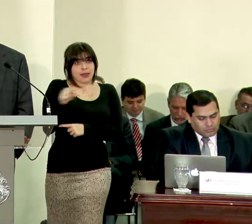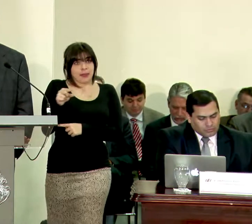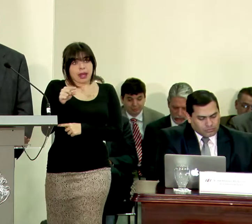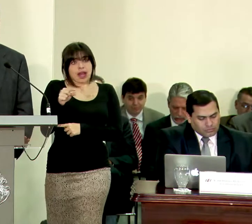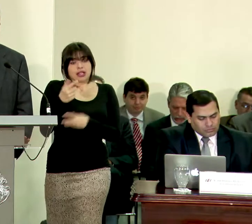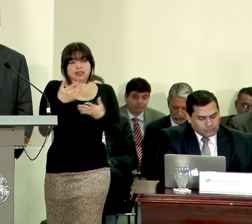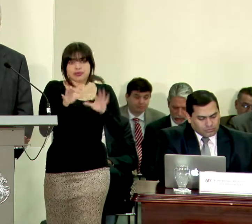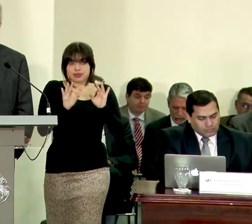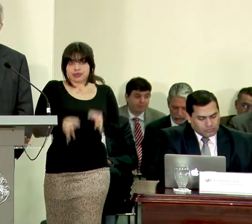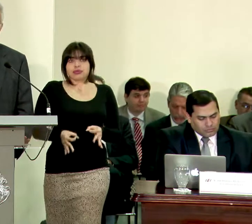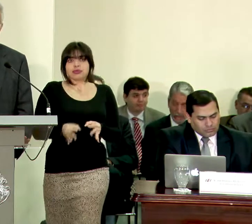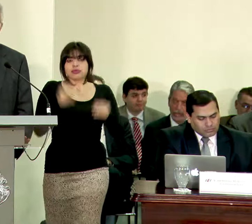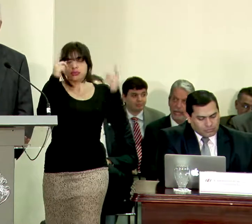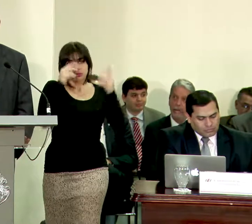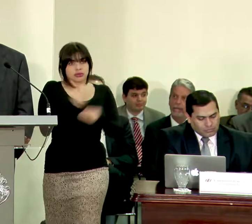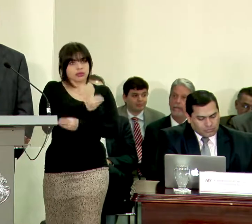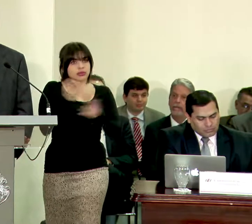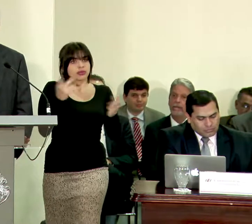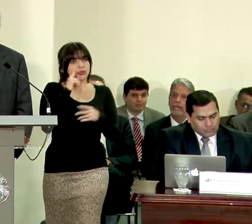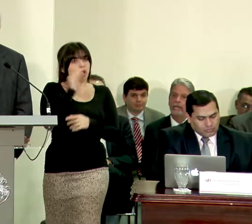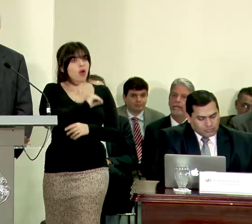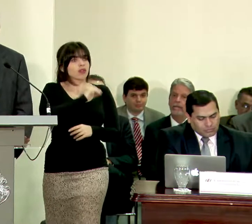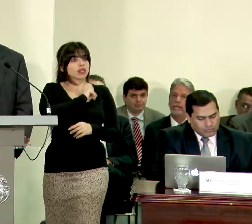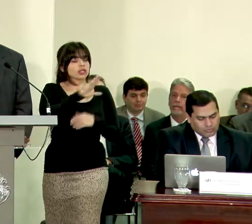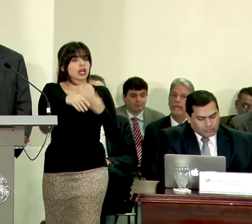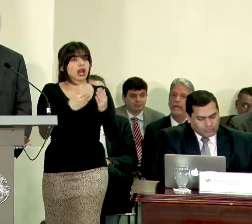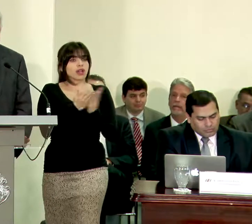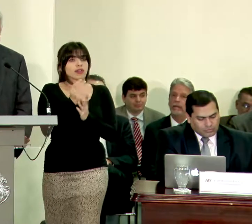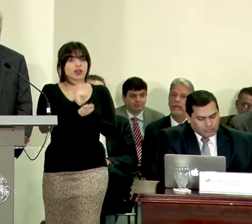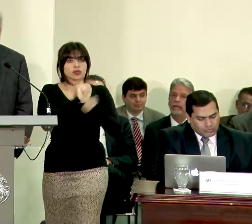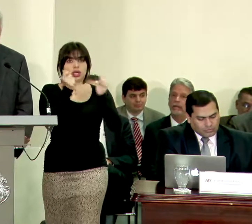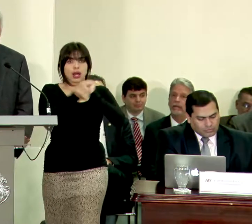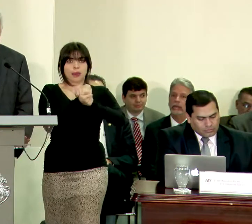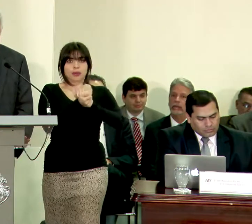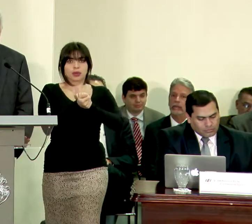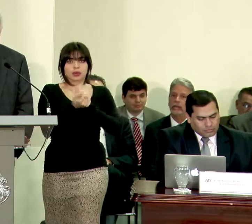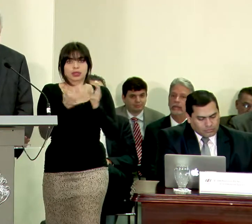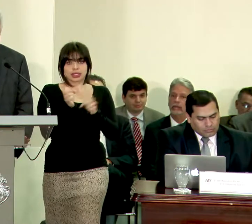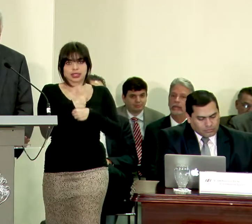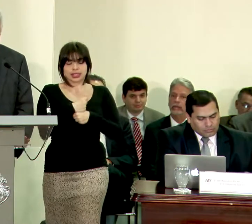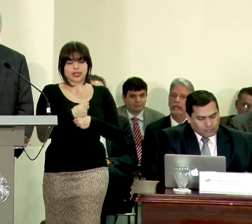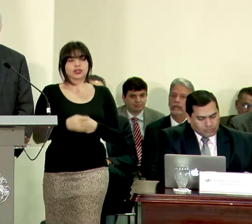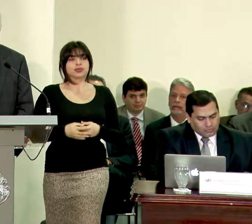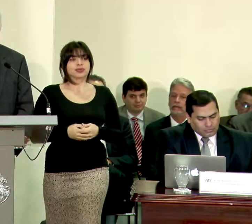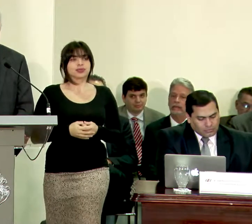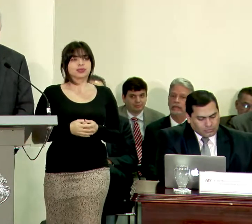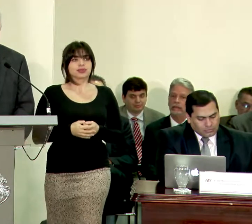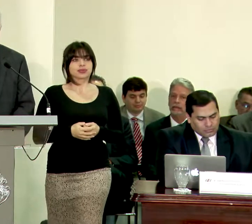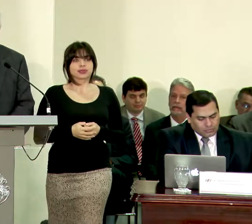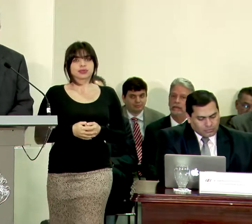firme y se comunicará ya oficialmente al medio cuáles son los cambios que se han hecho.